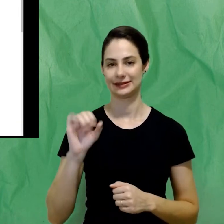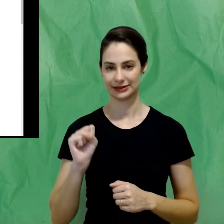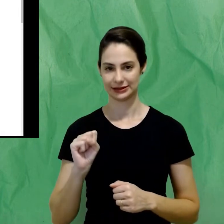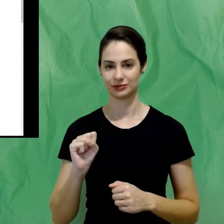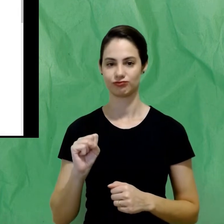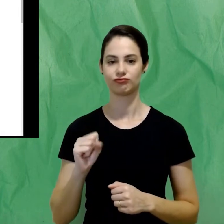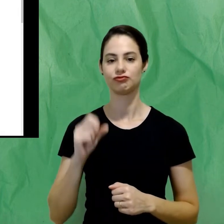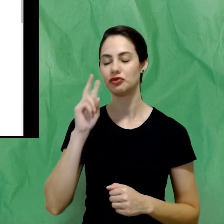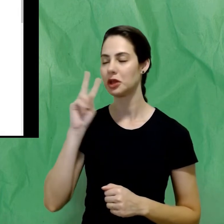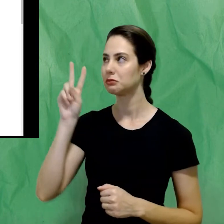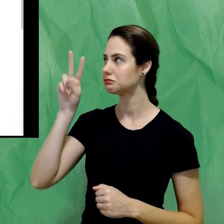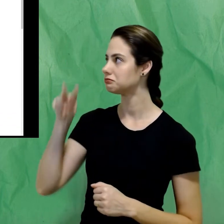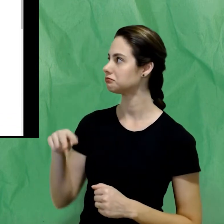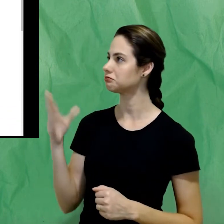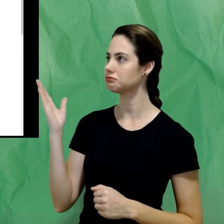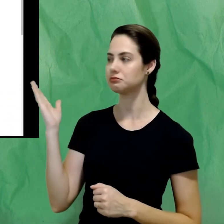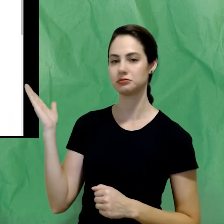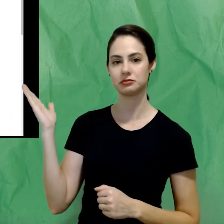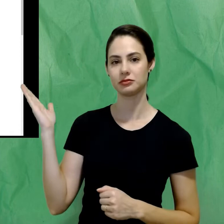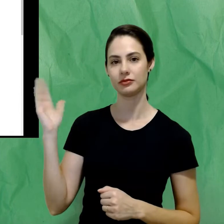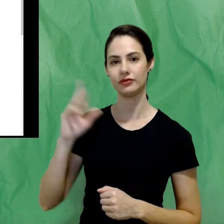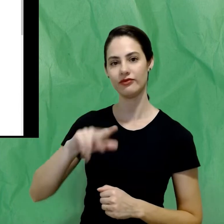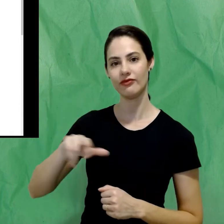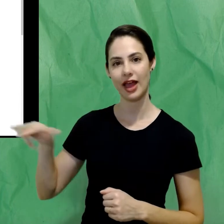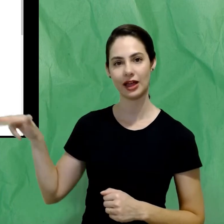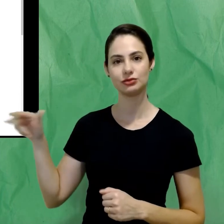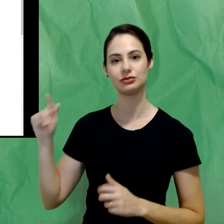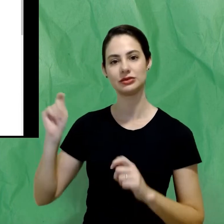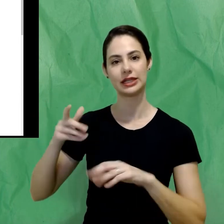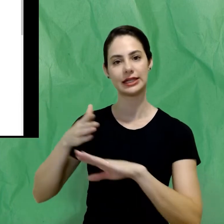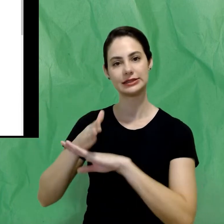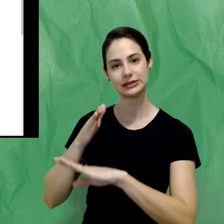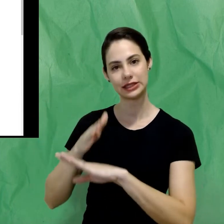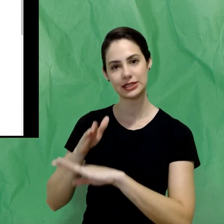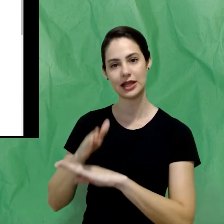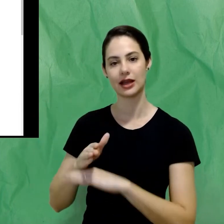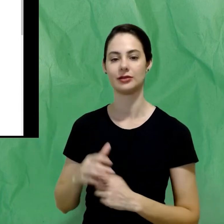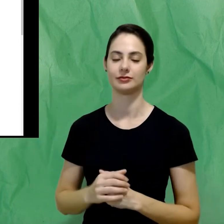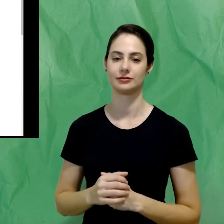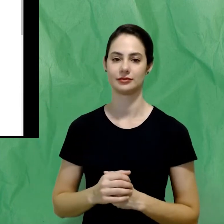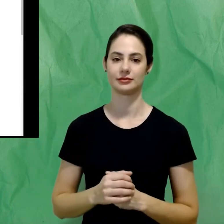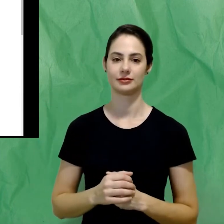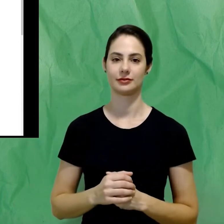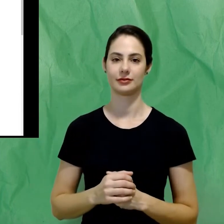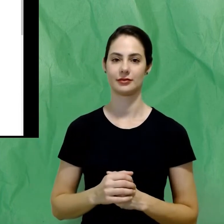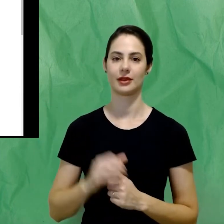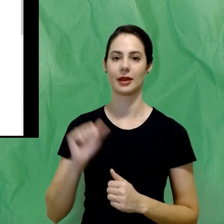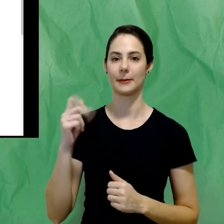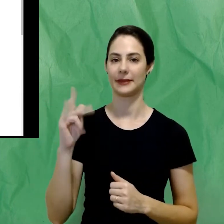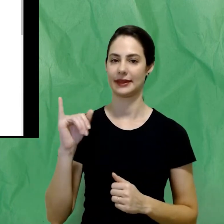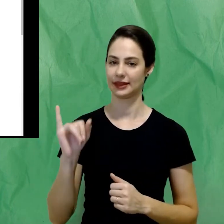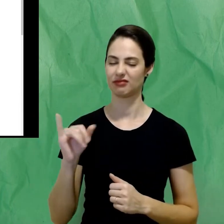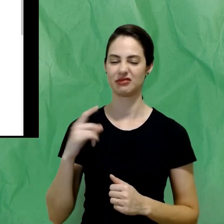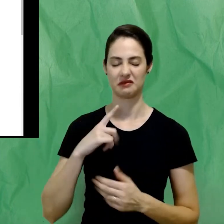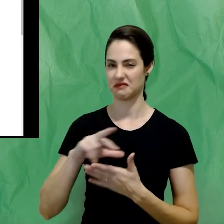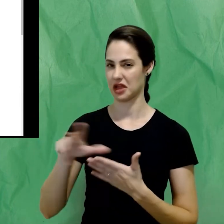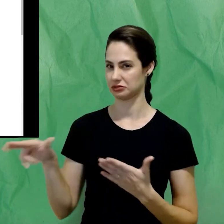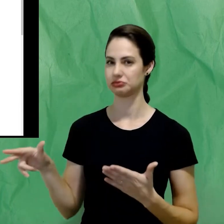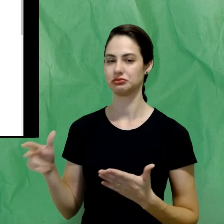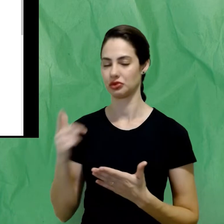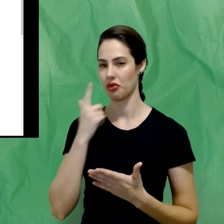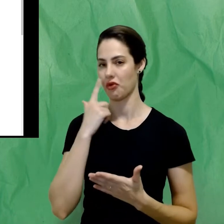nós vamos ver que nós temos várias interfaces para acesso a essa API aqui e aos recursos que ela